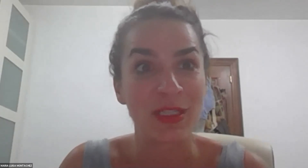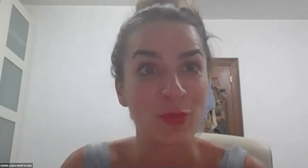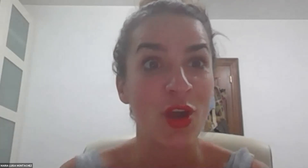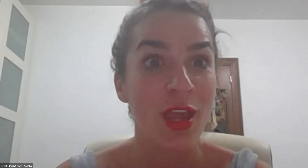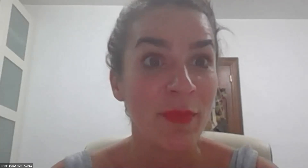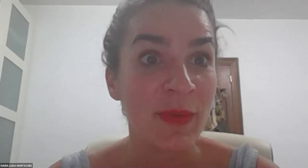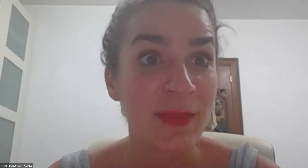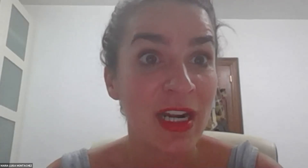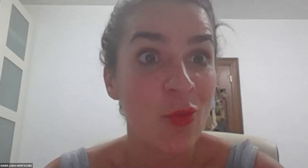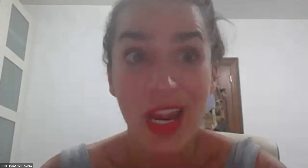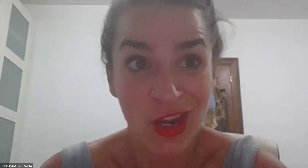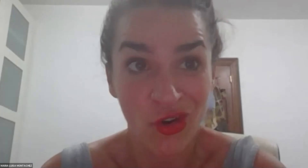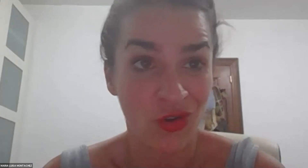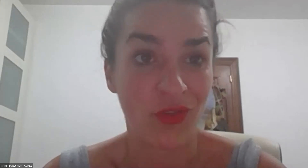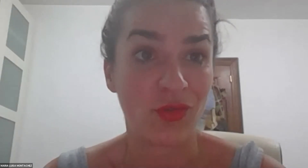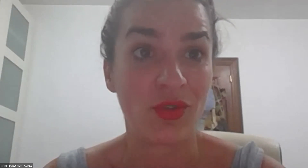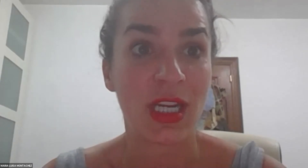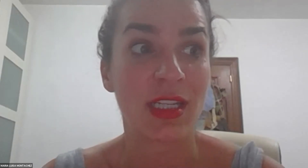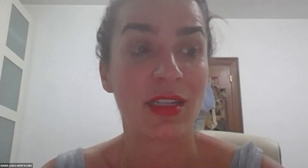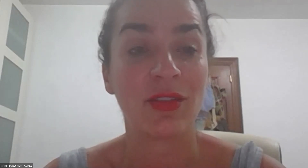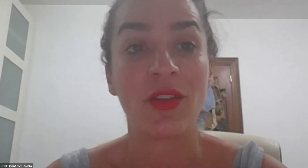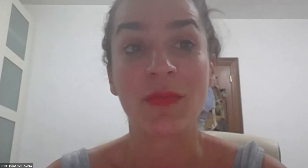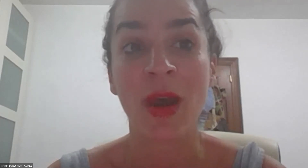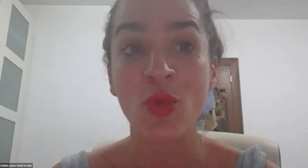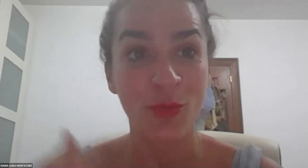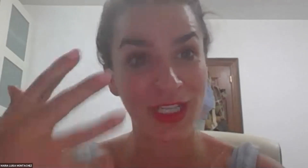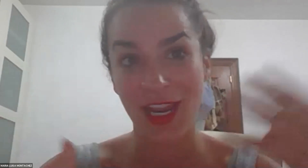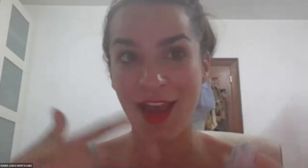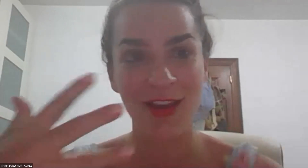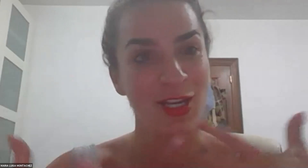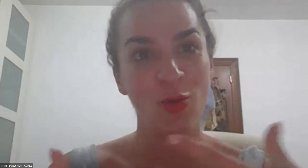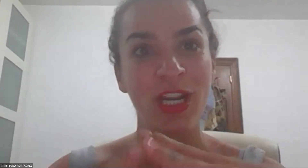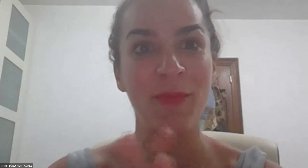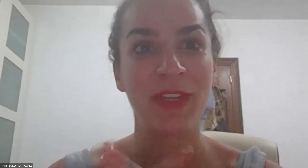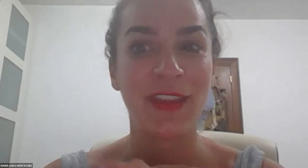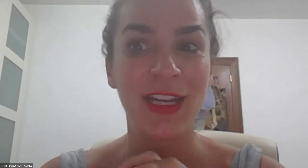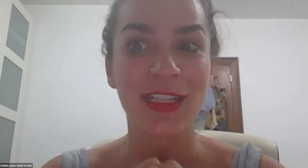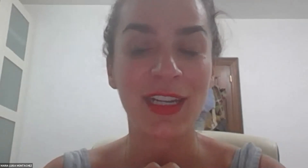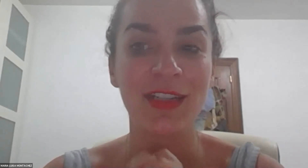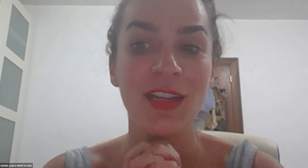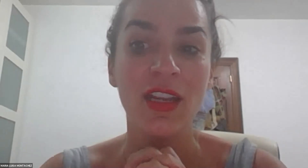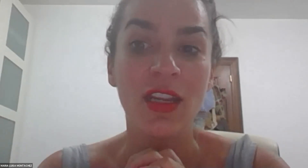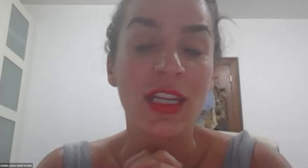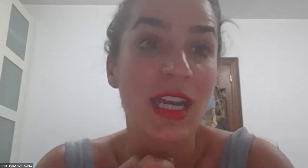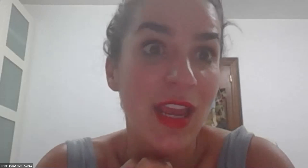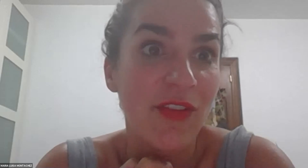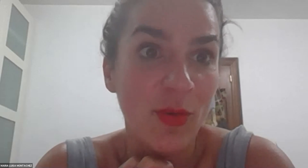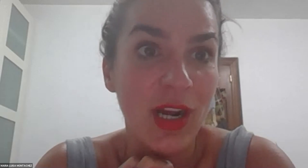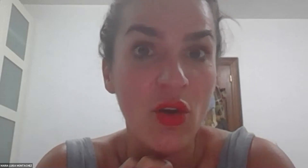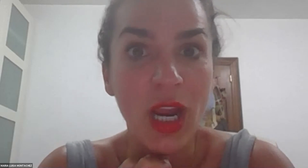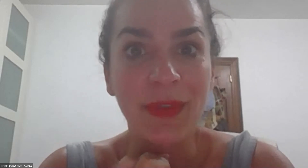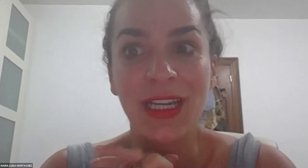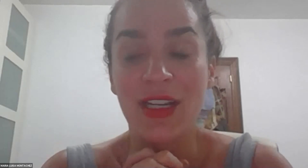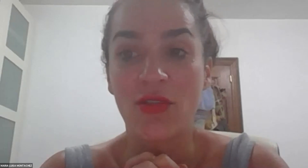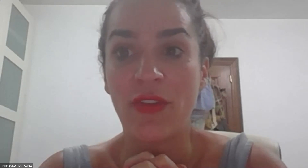tiene mi misma lengua y yo no conozco sus señas. Entonces, va mucho más allá únicamente de las señas, que sería